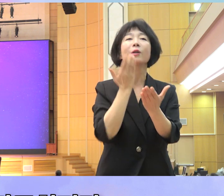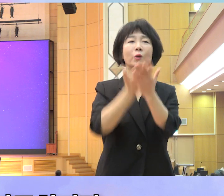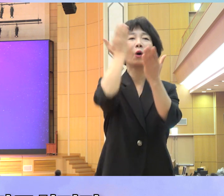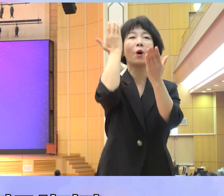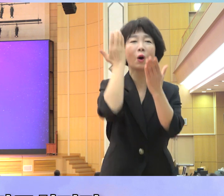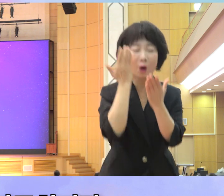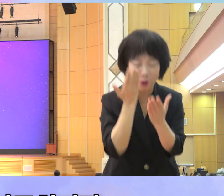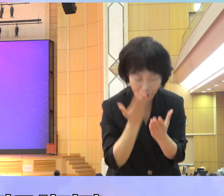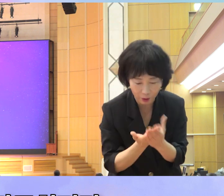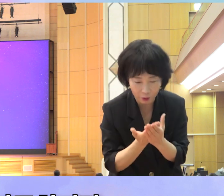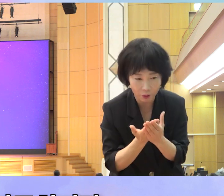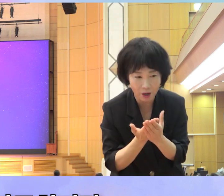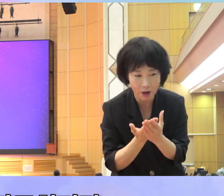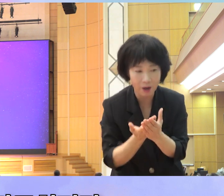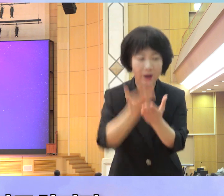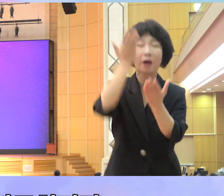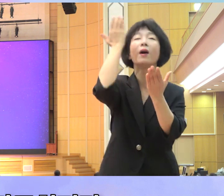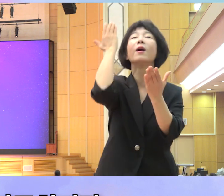임하소.